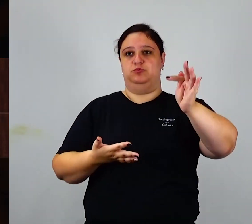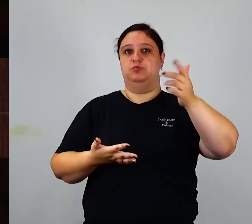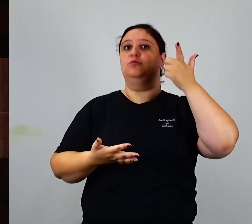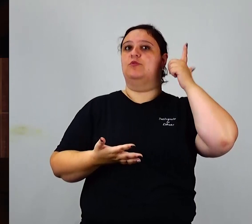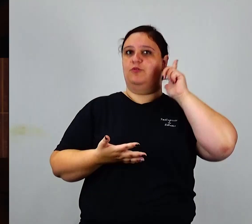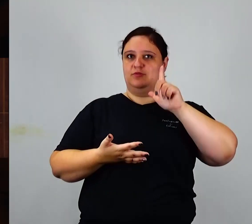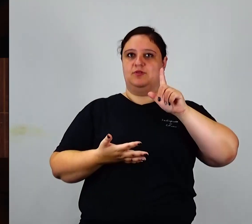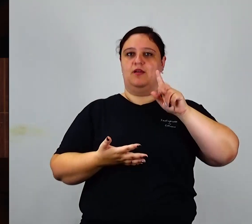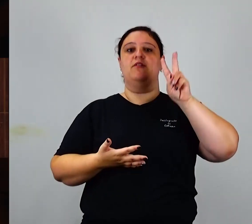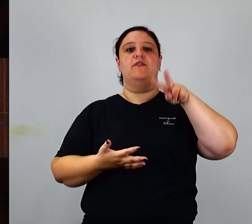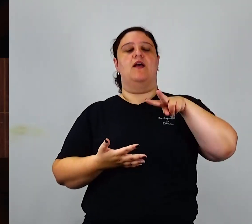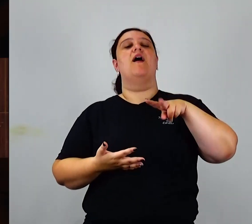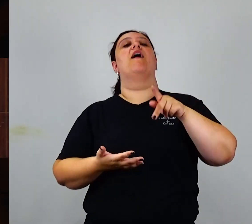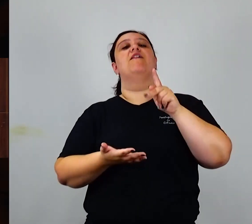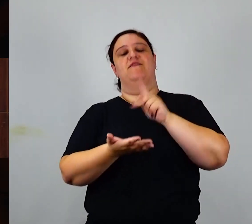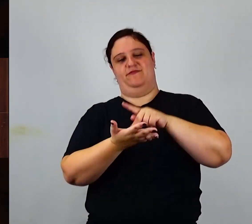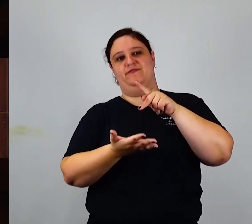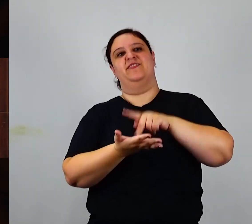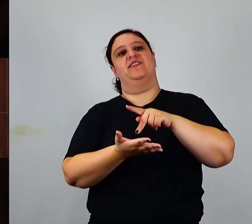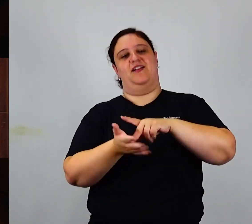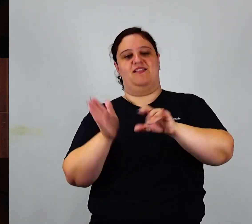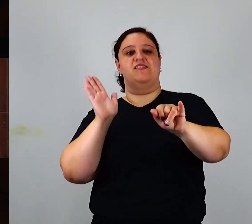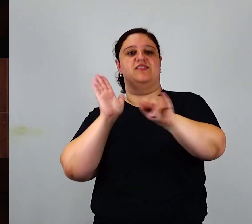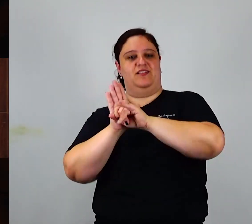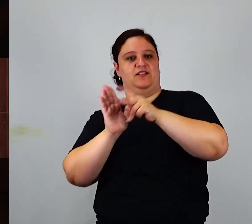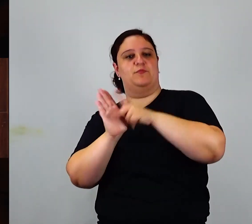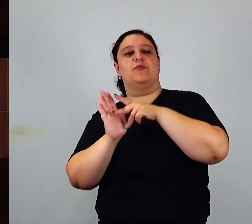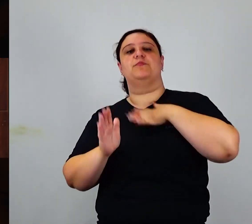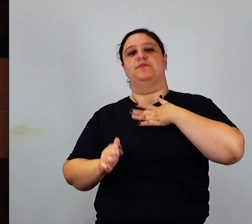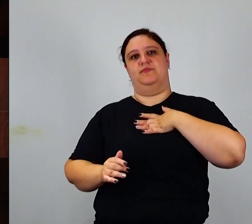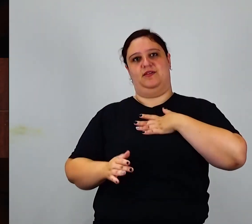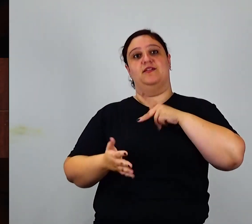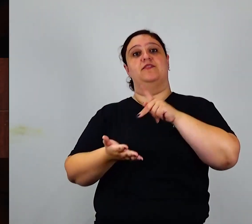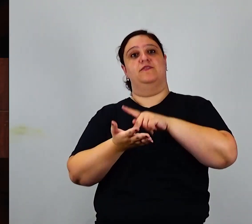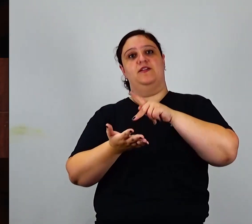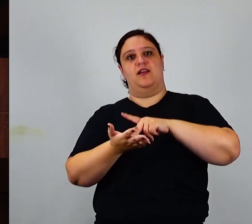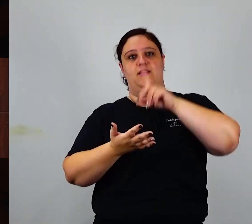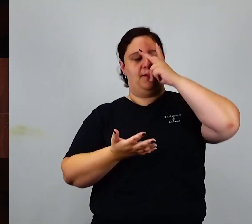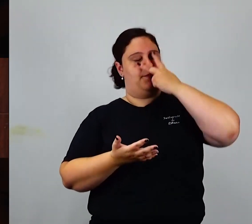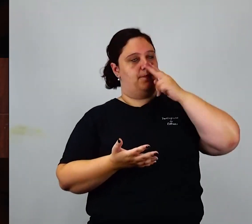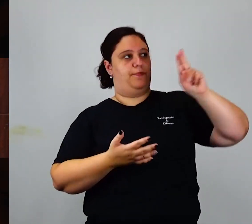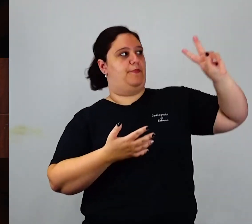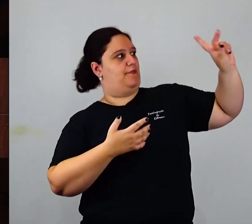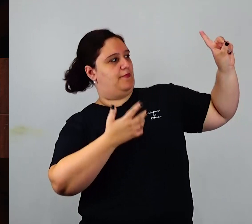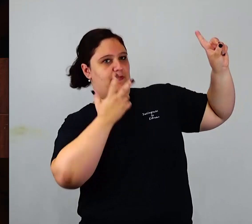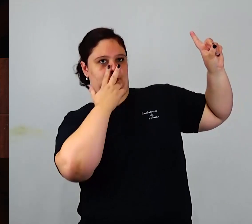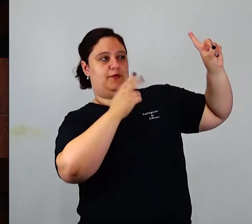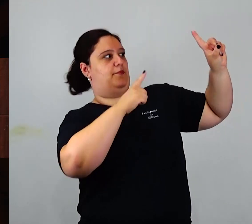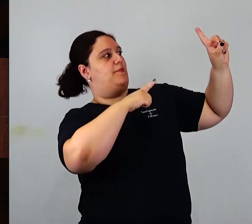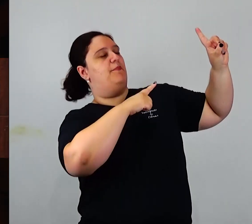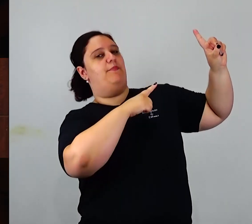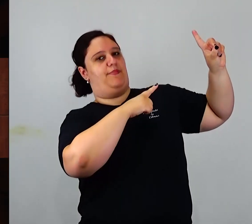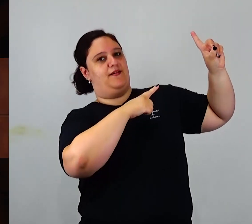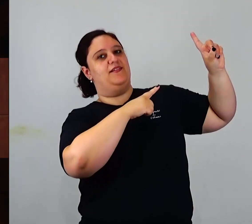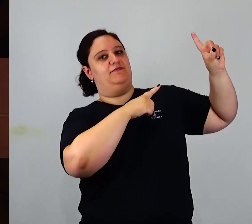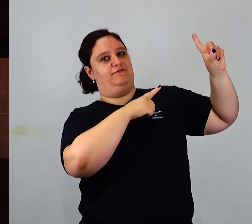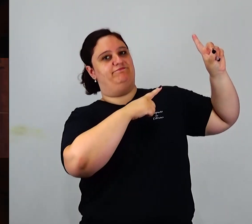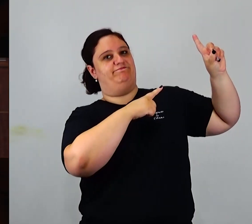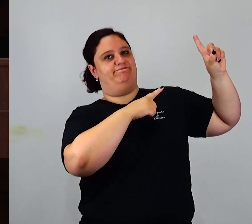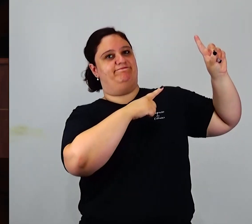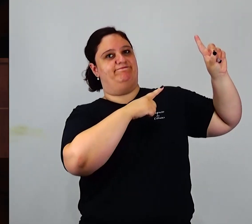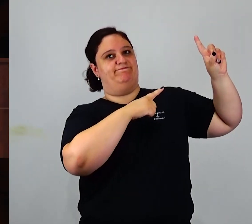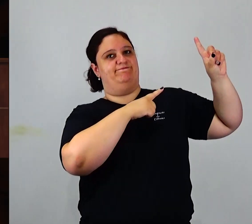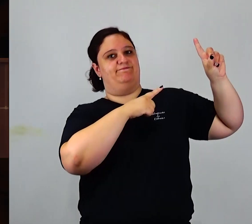não, essa é a verdadeira identidade. Essa é a minha verdadeira imagem. Essa é a minha verdadeira